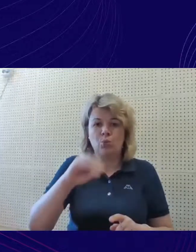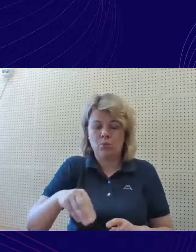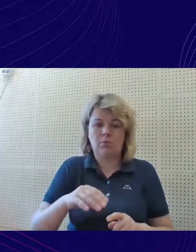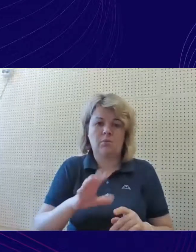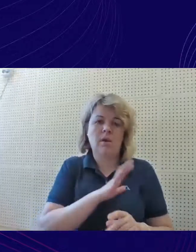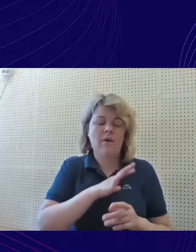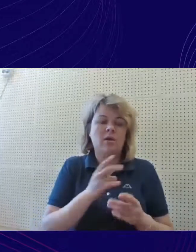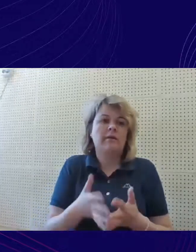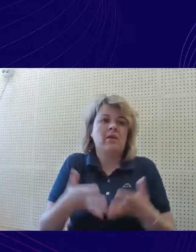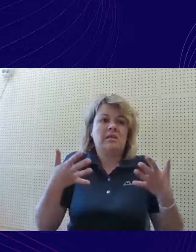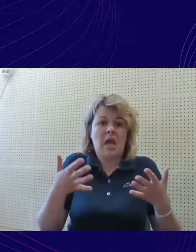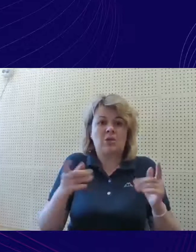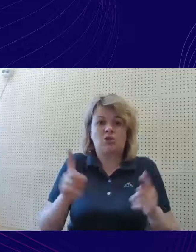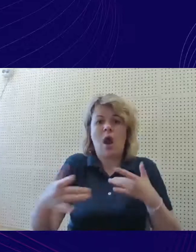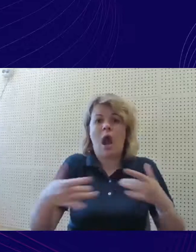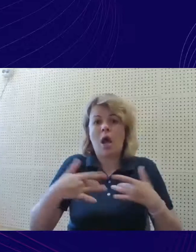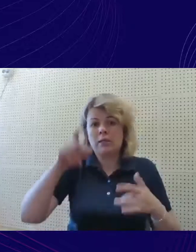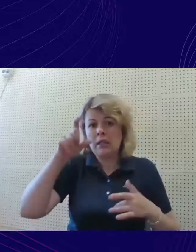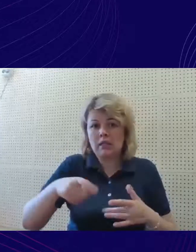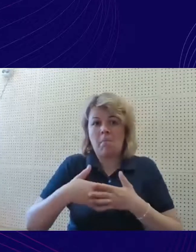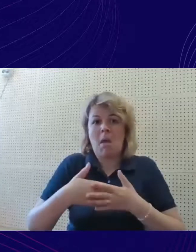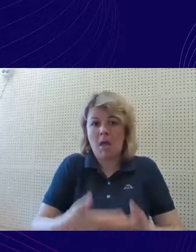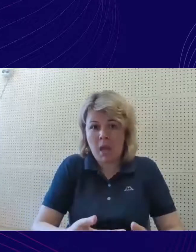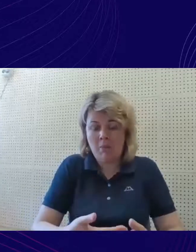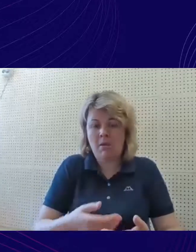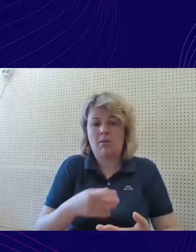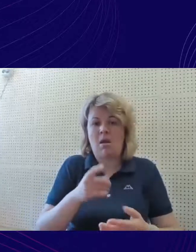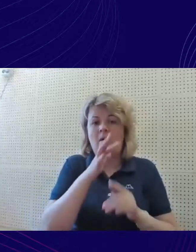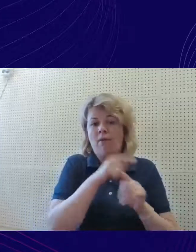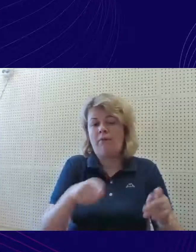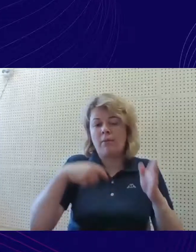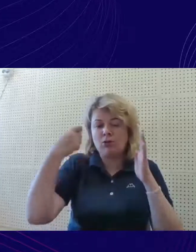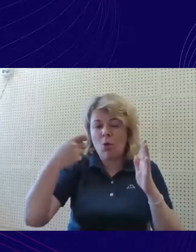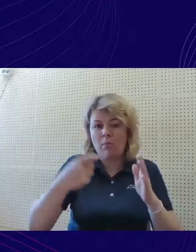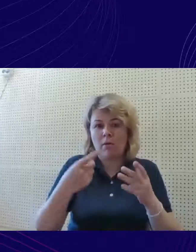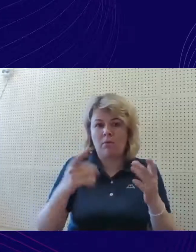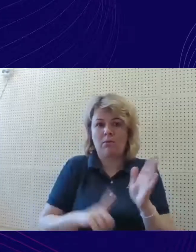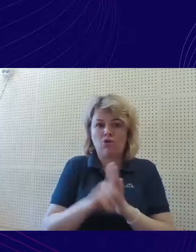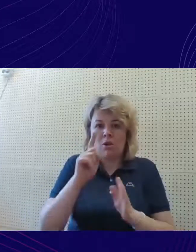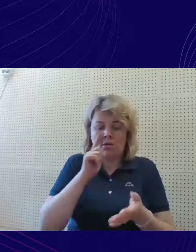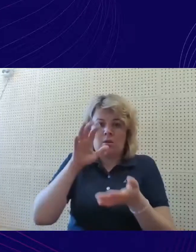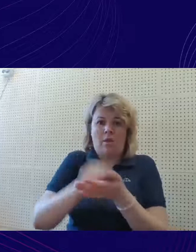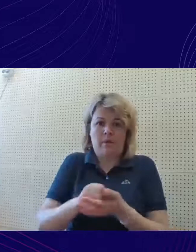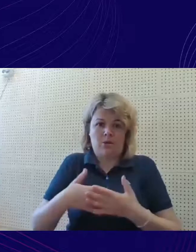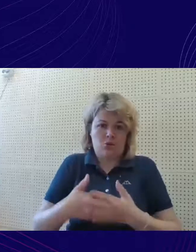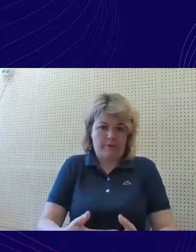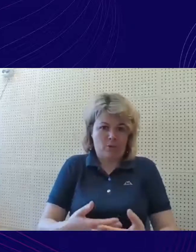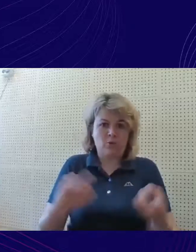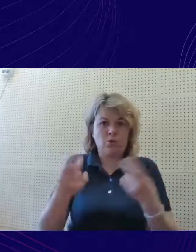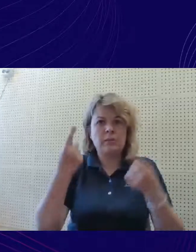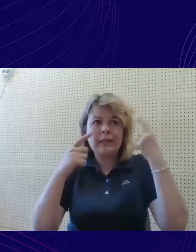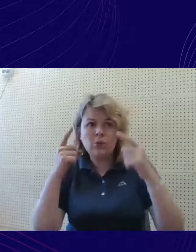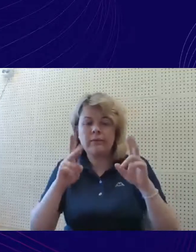в процессе съемок живот у нее начинает быть все заметнее и заметнее, и надо придумывать, как это